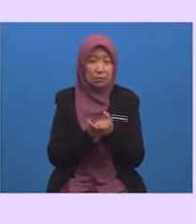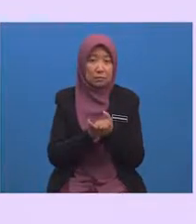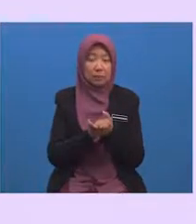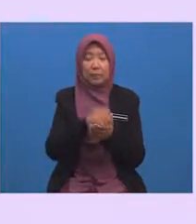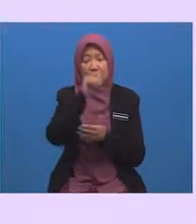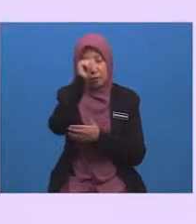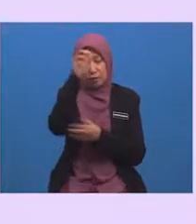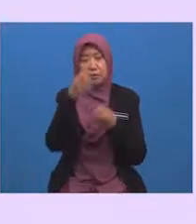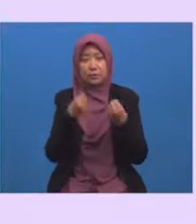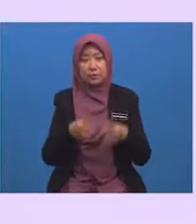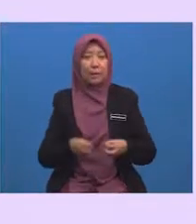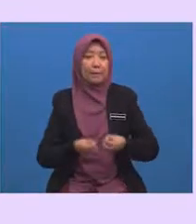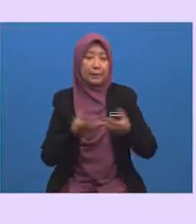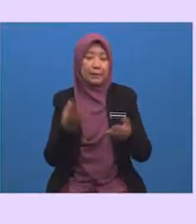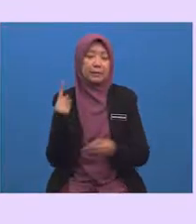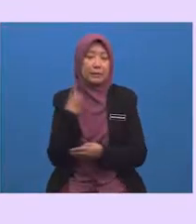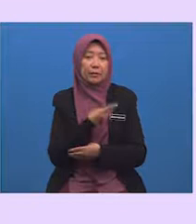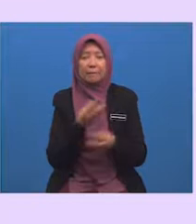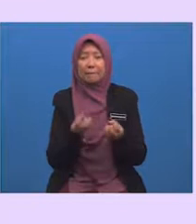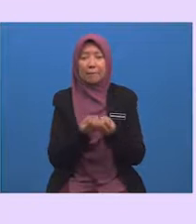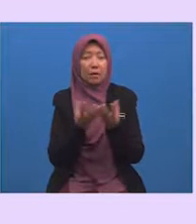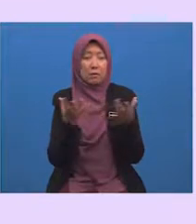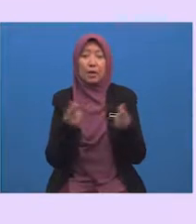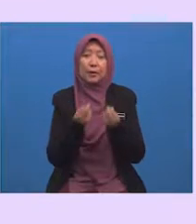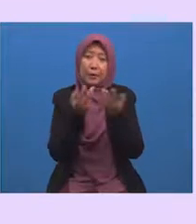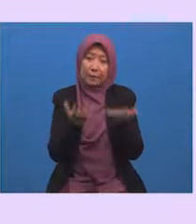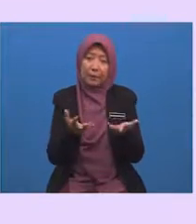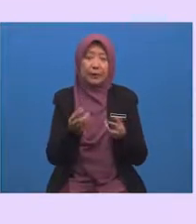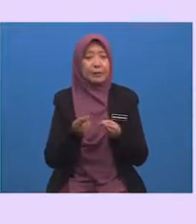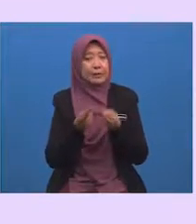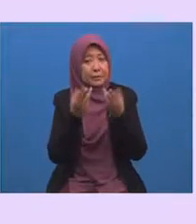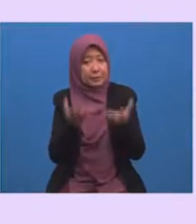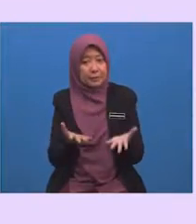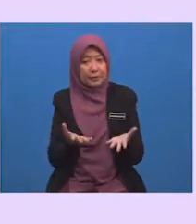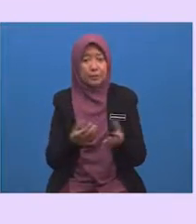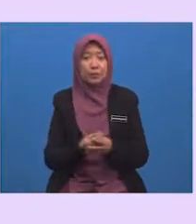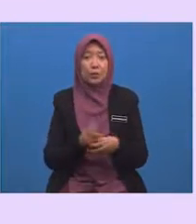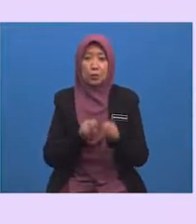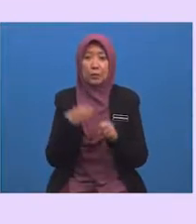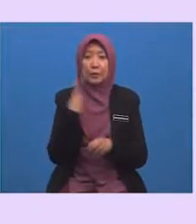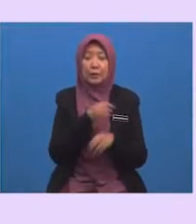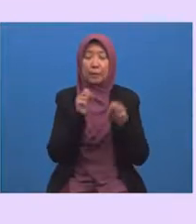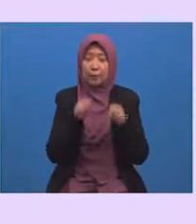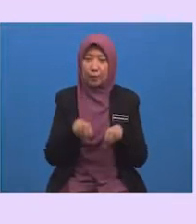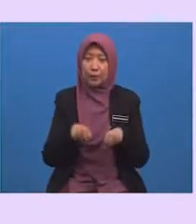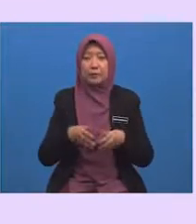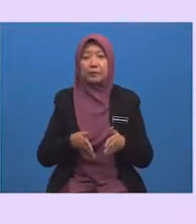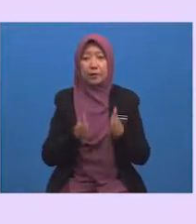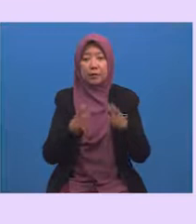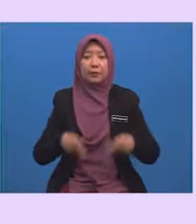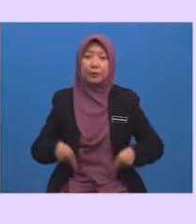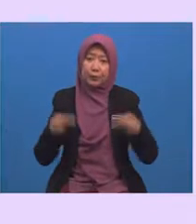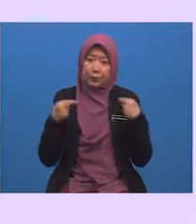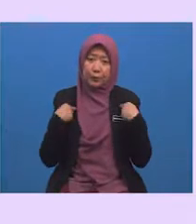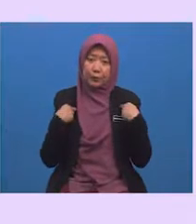Allah sudah berikan kita pelbagai nikmat dan rezeki supaya kita boleh menjalani kehidupan